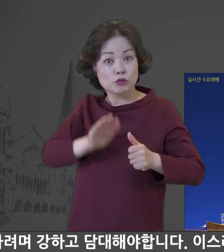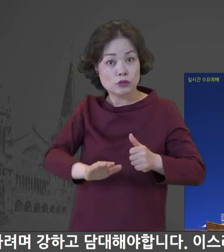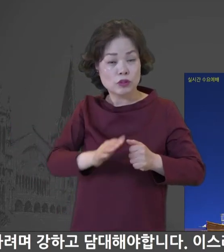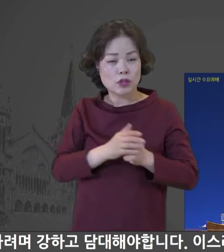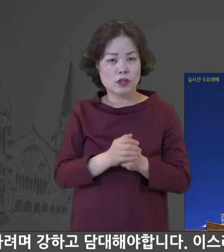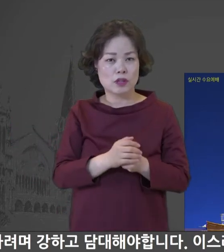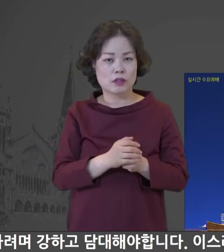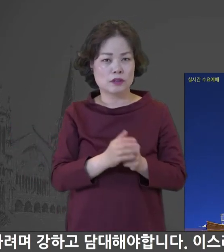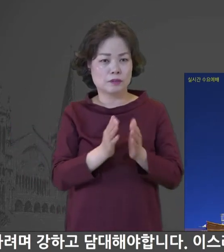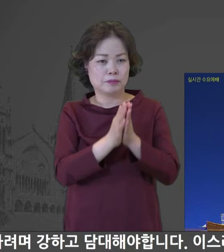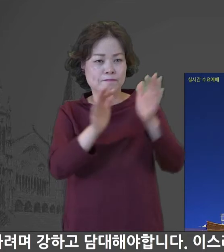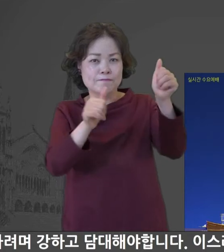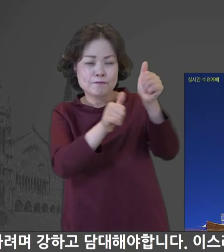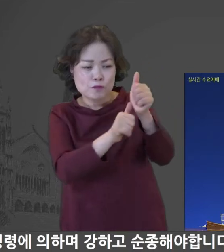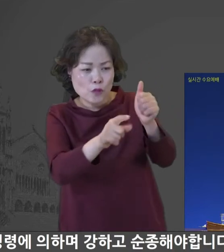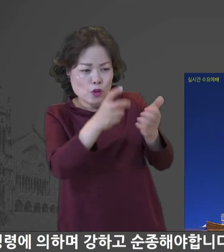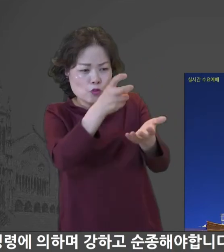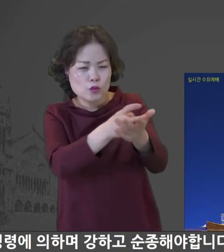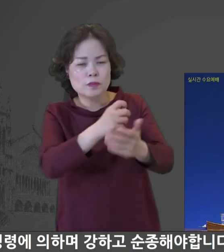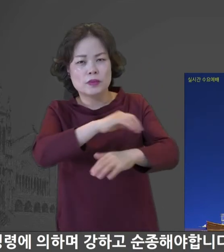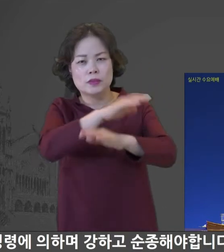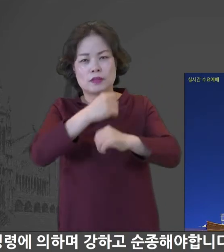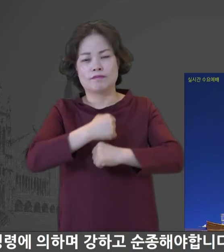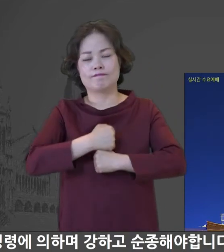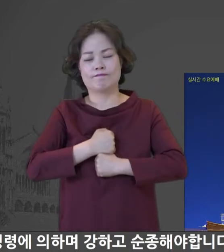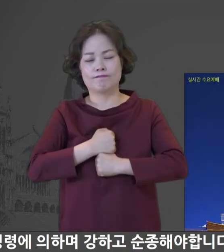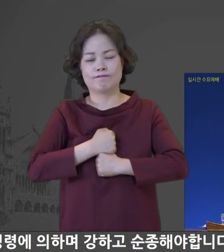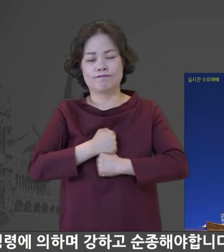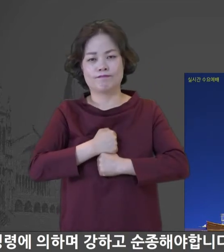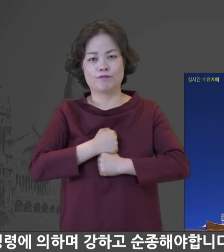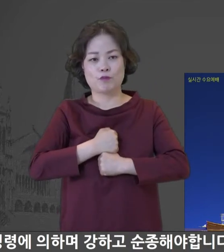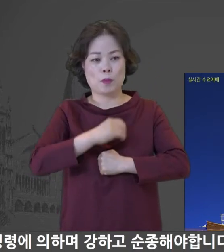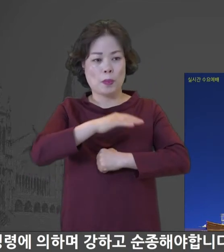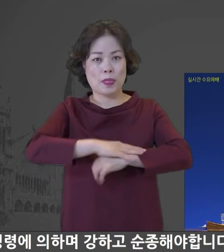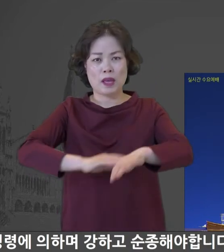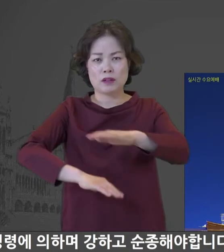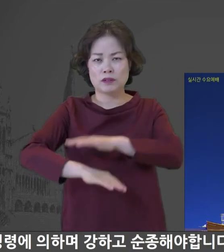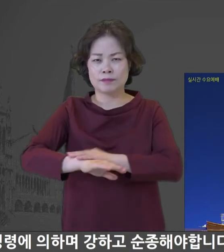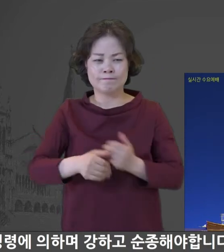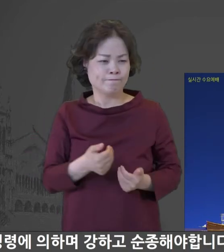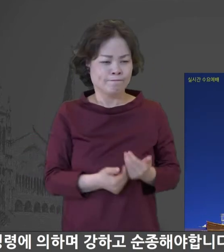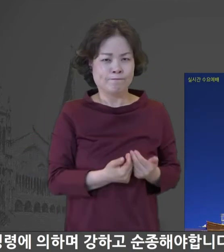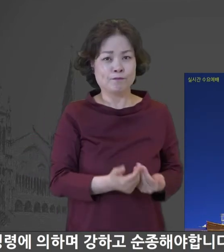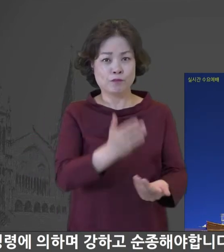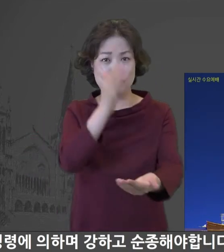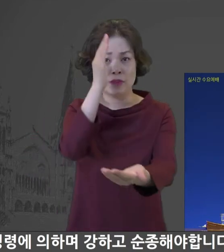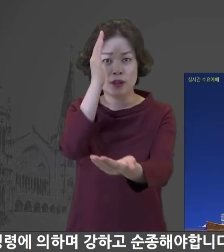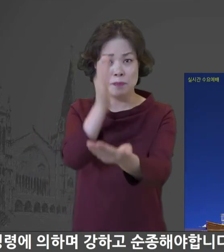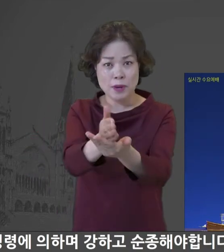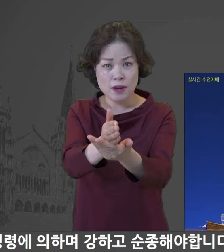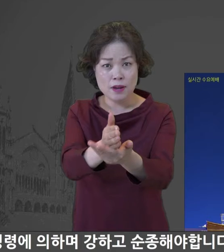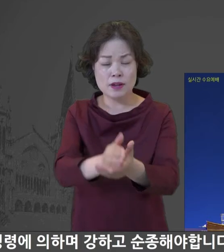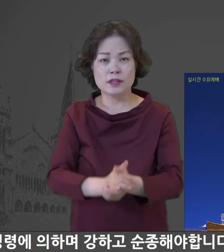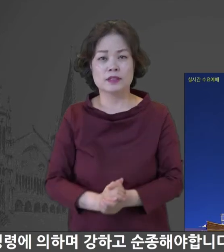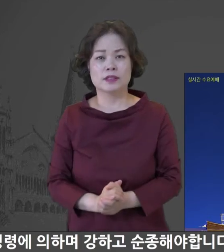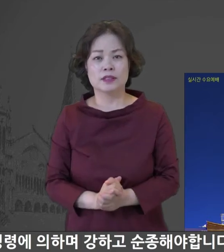종 모세가 명령한 그 율법을 다 지켜 행하고 좌로나 우로나 좌로나 치우치지 말라라고